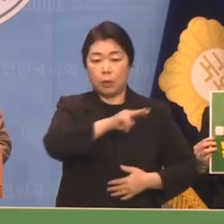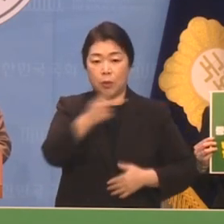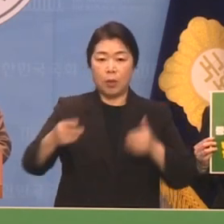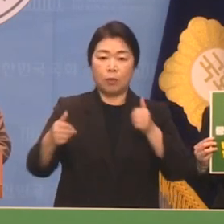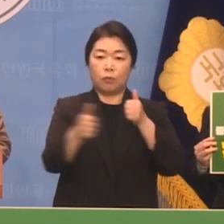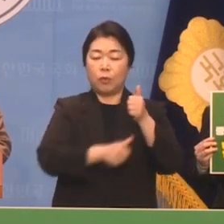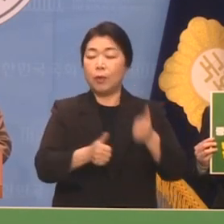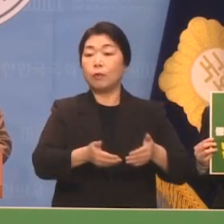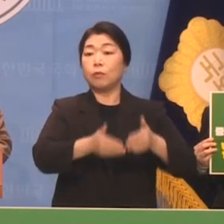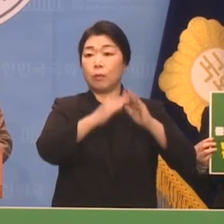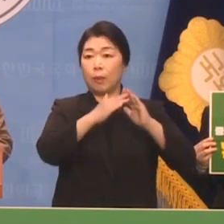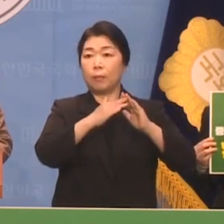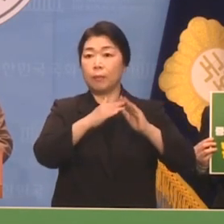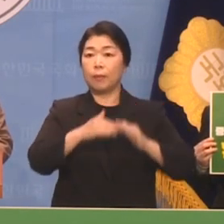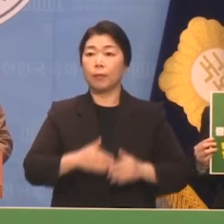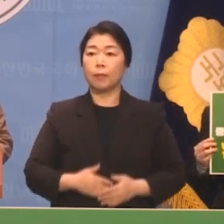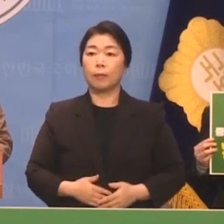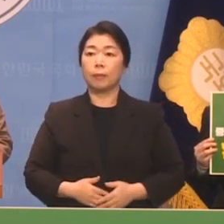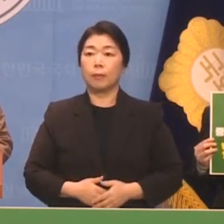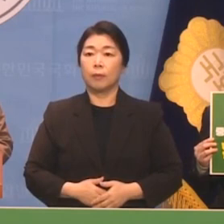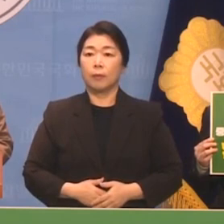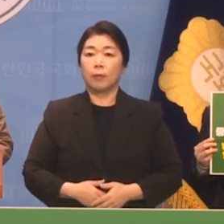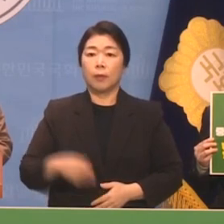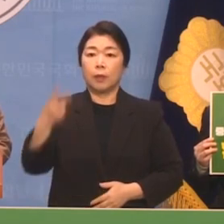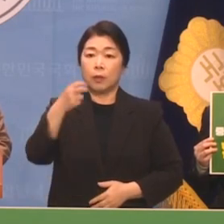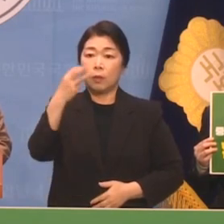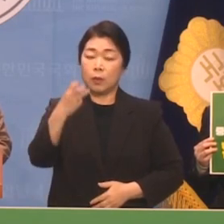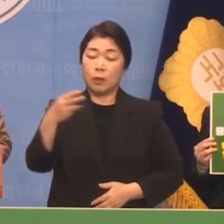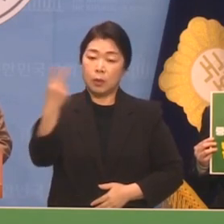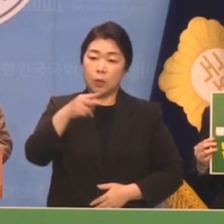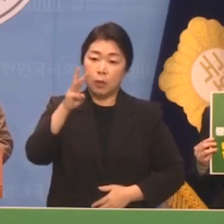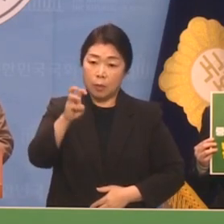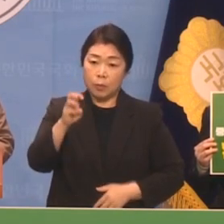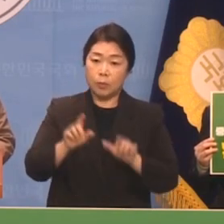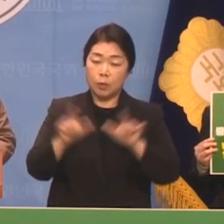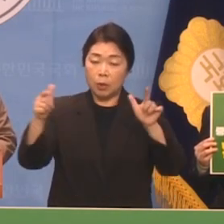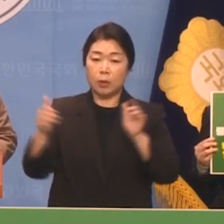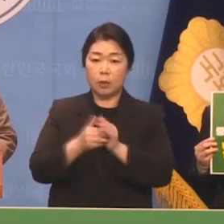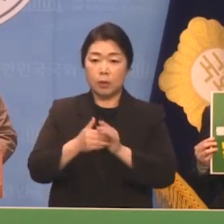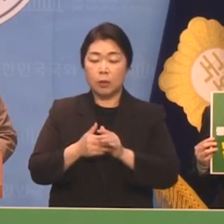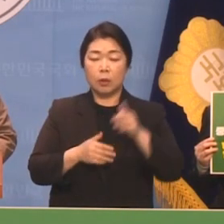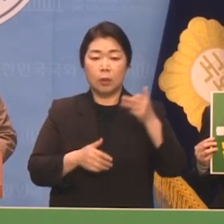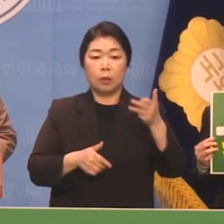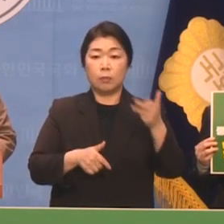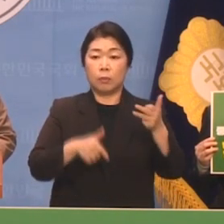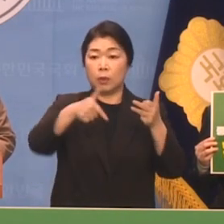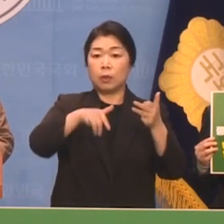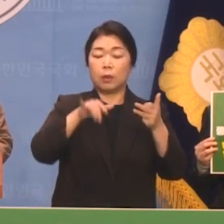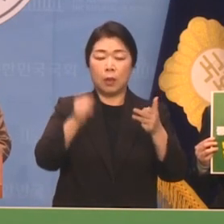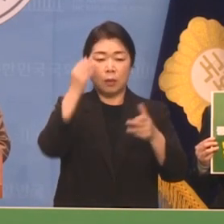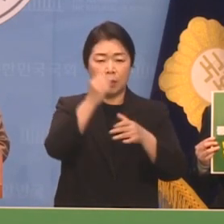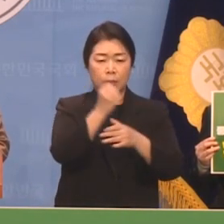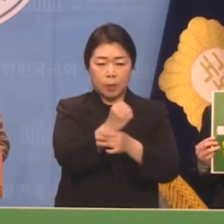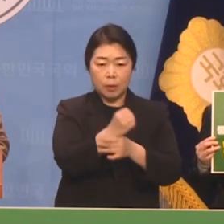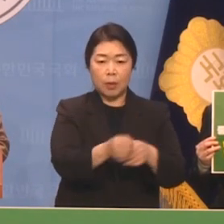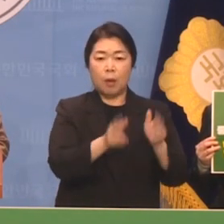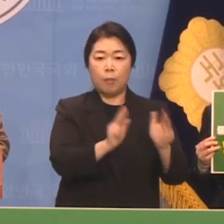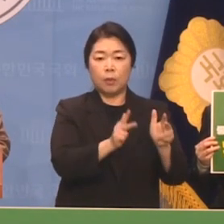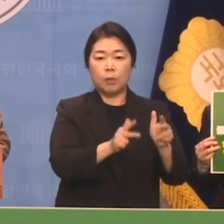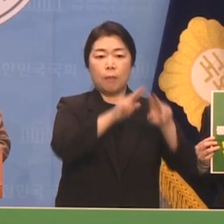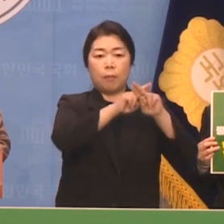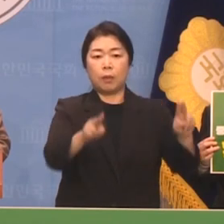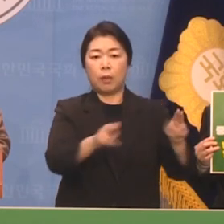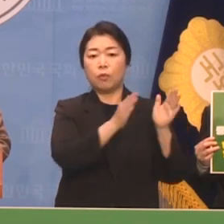전환위원회를 출범시키겠습니다. 2030년까지 18기 석탄발전소 폐쇄 준비를